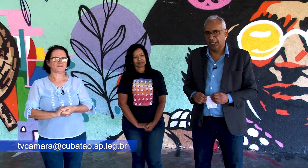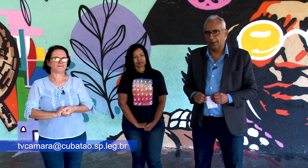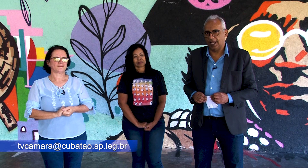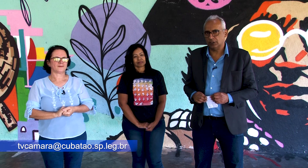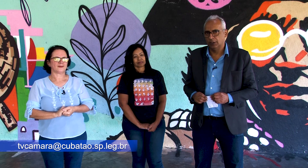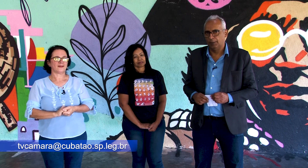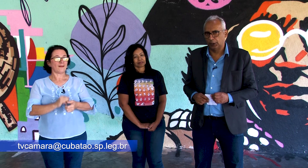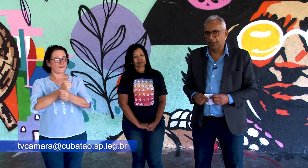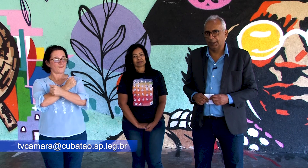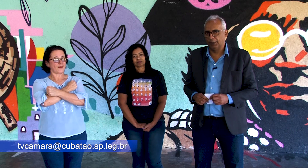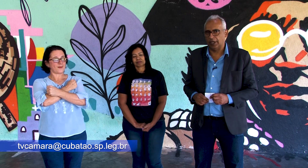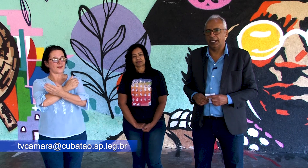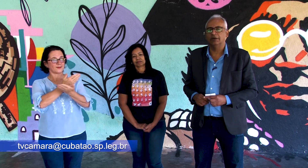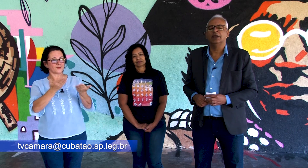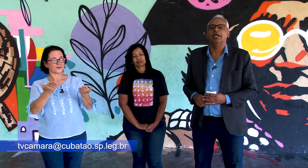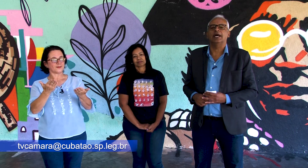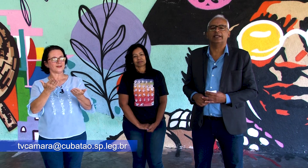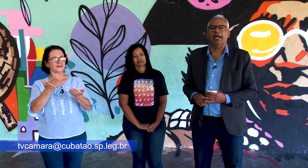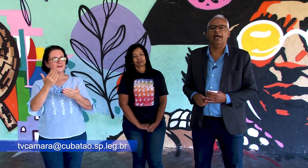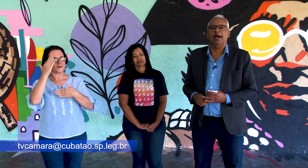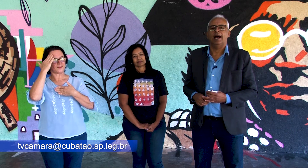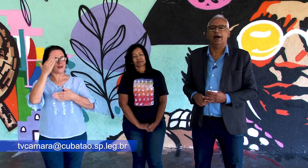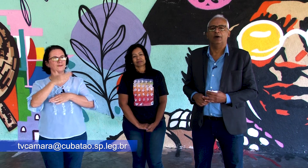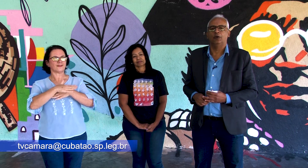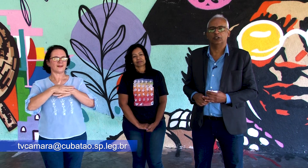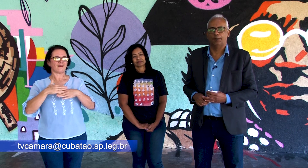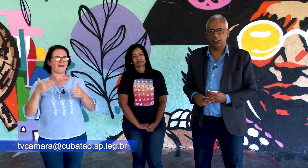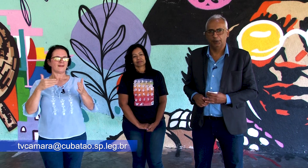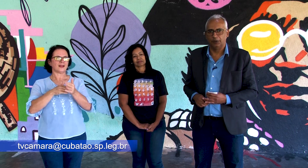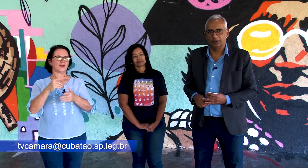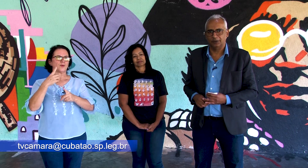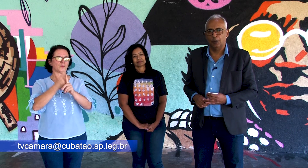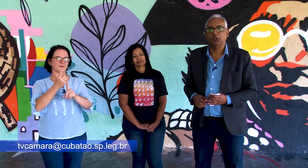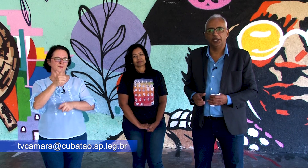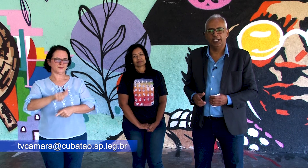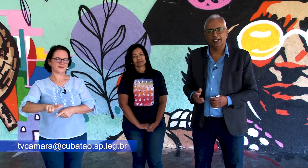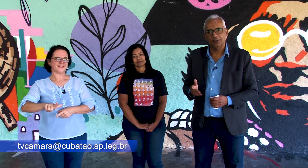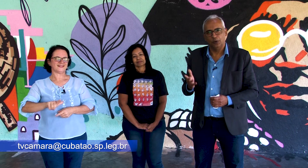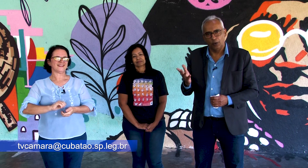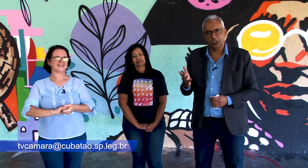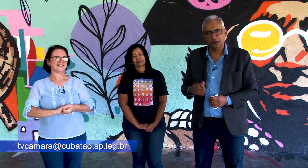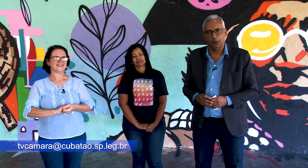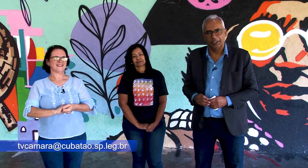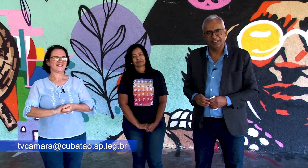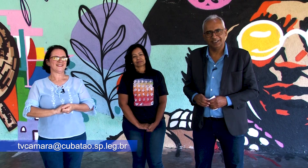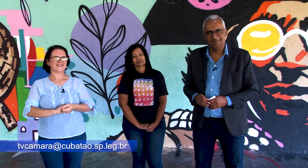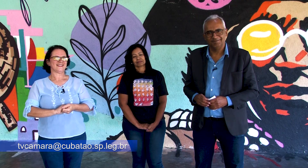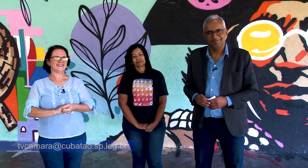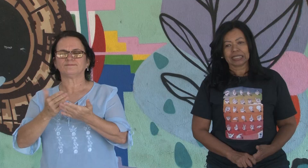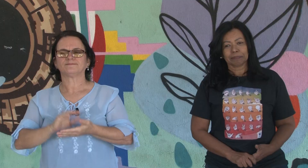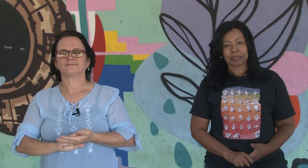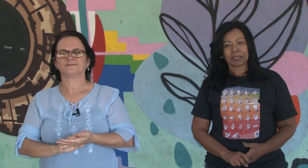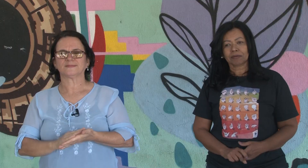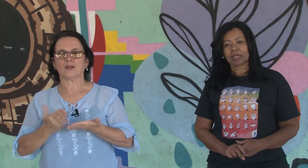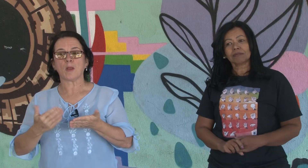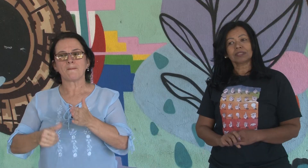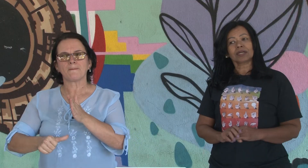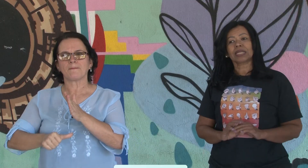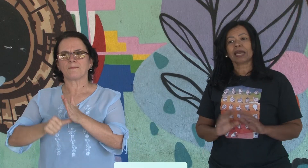tvcâmara@cubatão.sp.leg.br. Um grande abraço, muito obrigado pelo carinho e até o nosso próximo encontro. Como diria Washington Luiz.